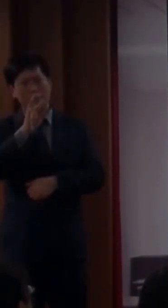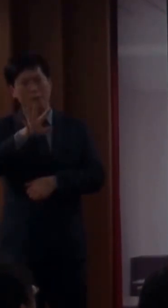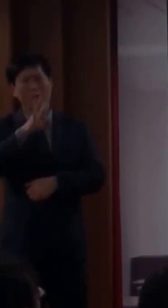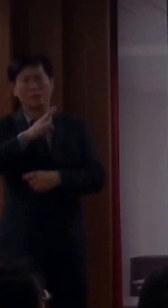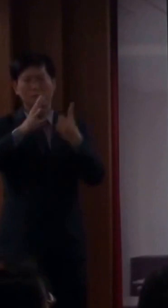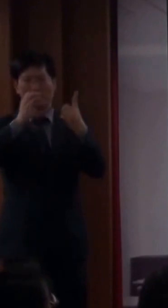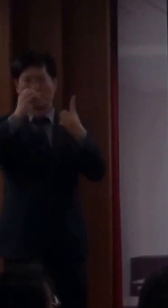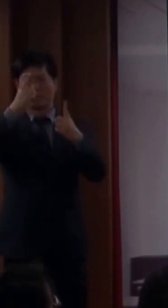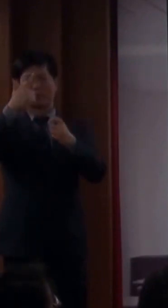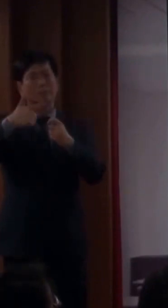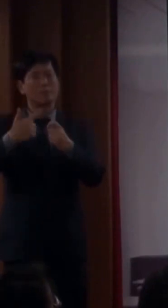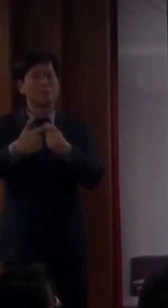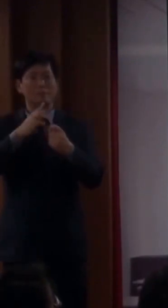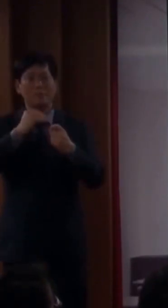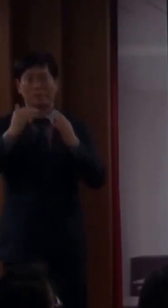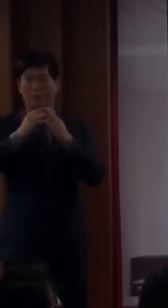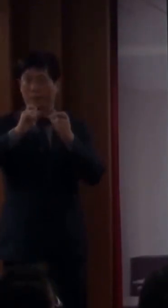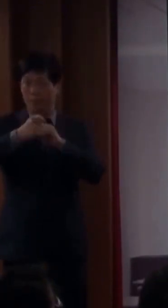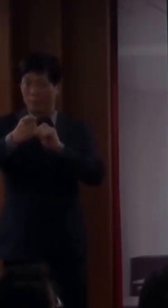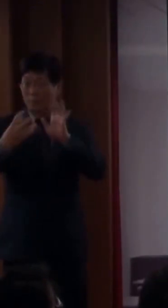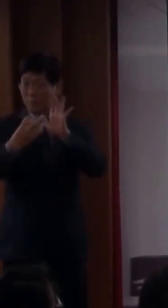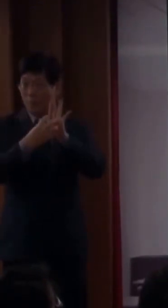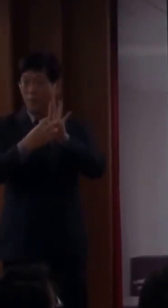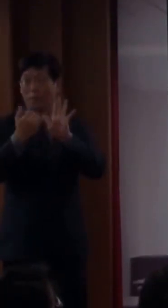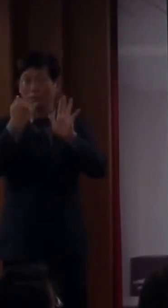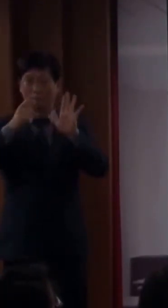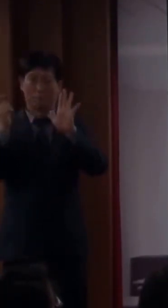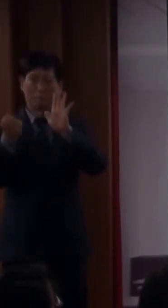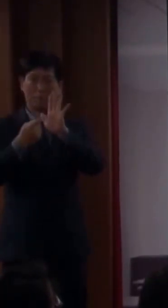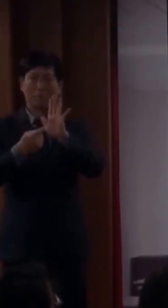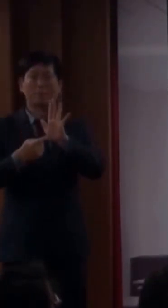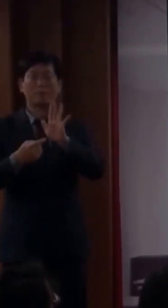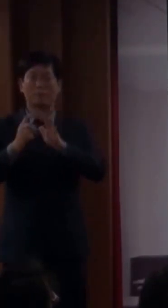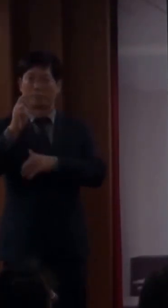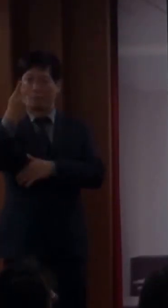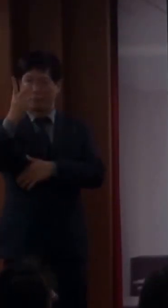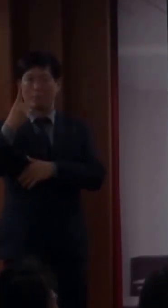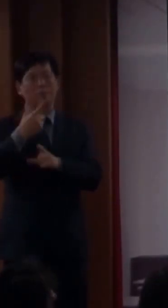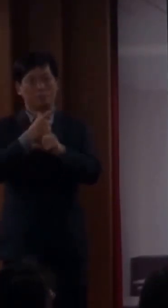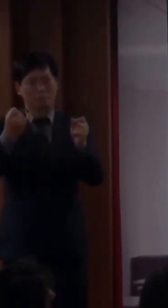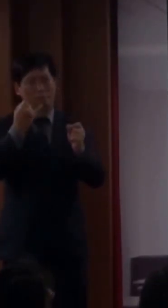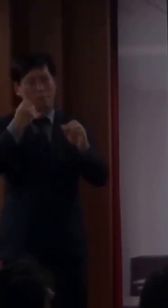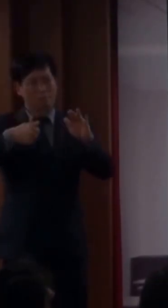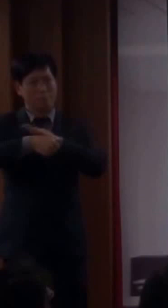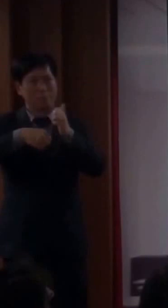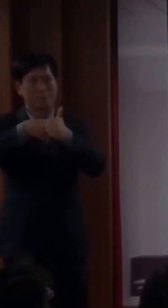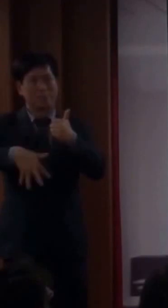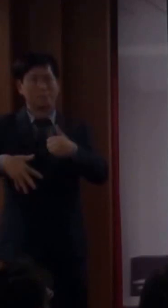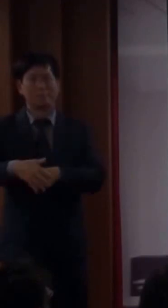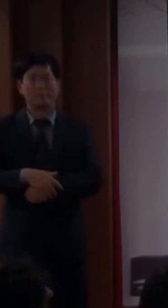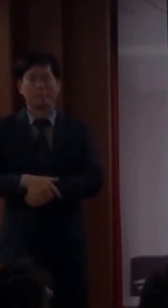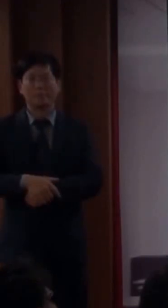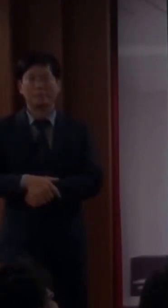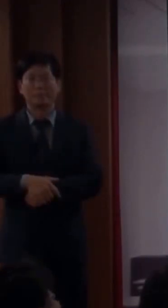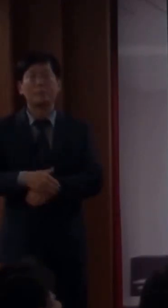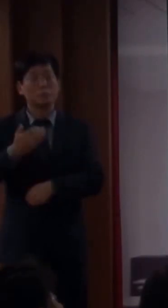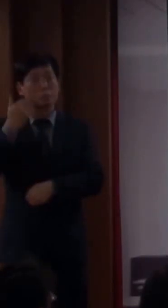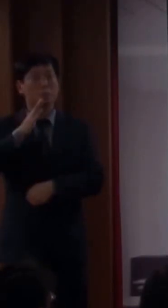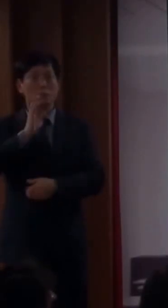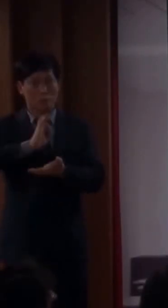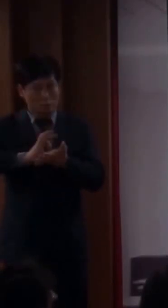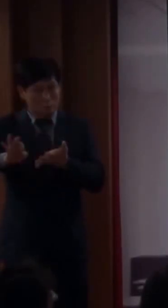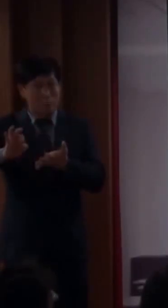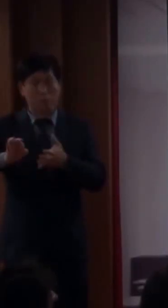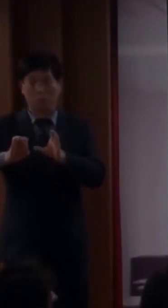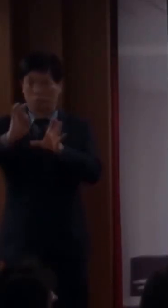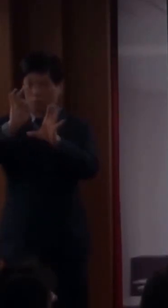我们106年房屋税的一个图示的选项哦，借由这两种都可以进入我们的系统。好，那如果你是利用缴